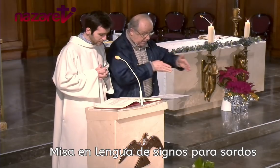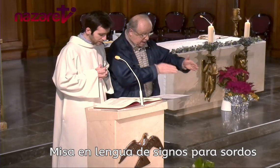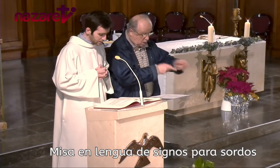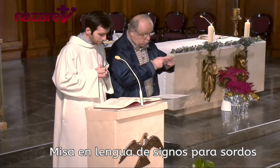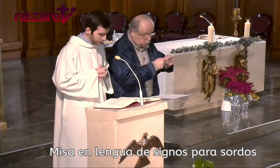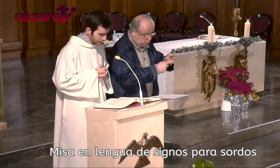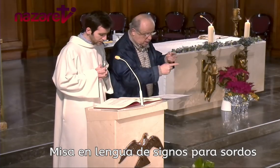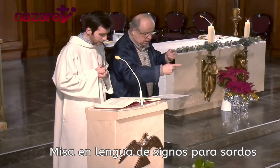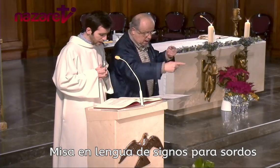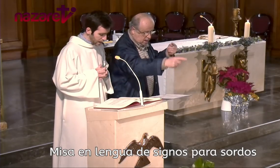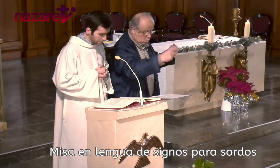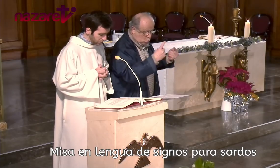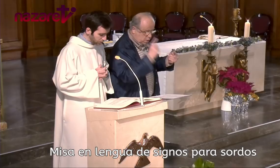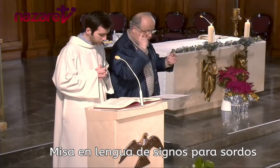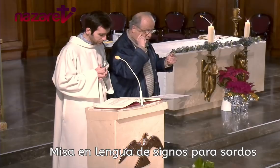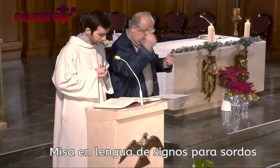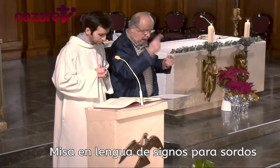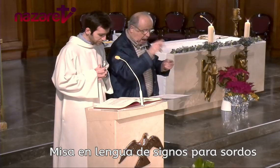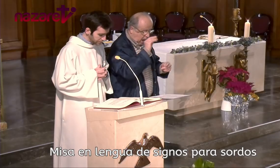más importante al menor.